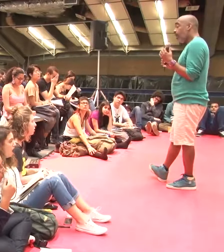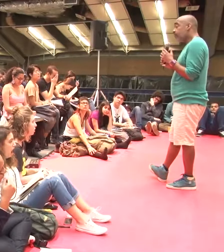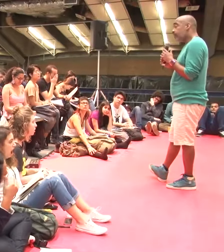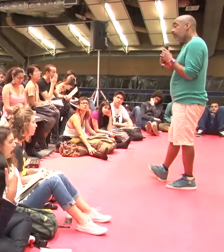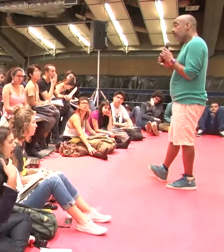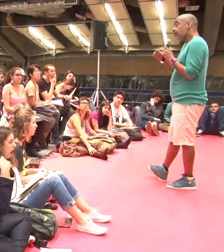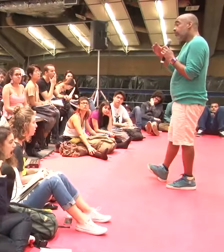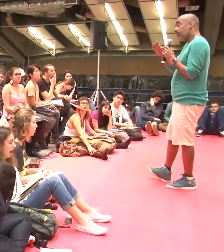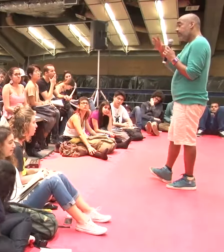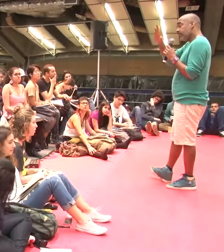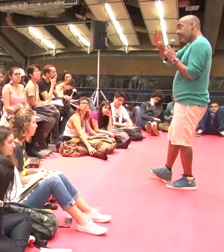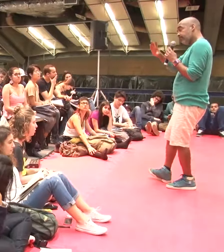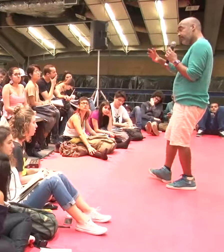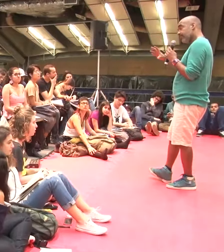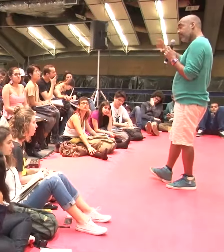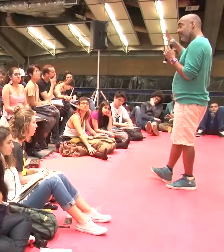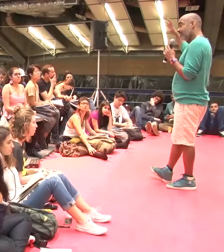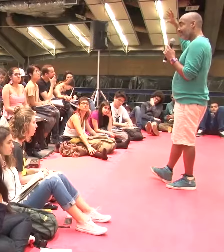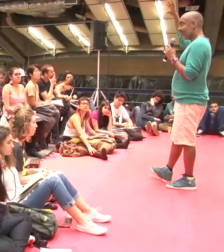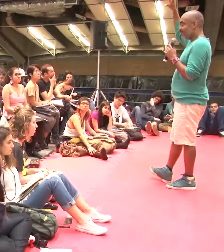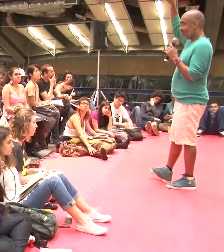E eu posso ter condições,